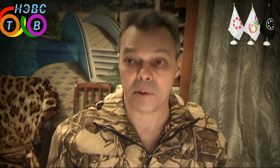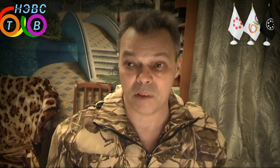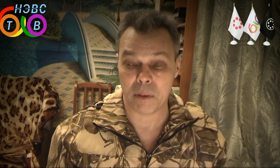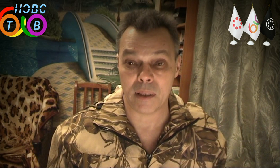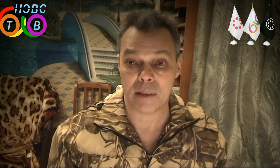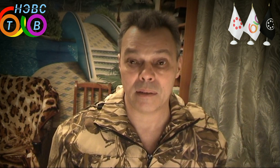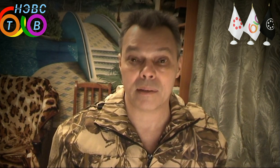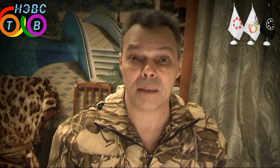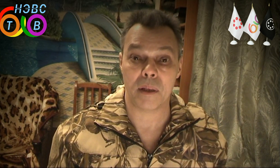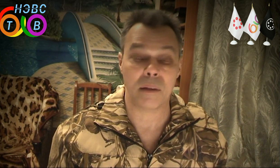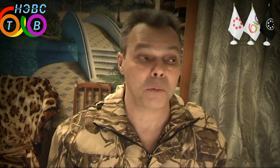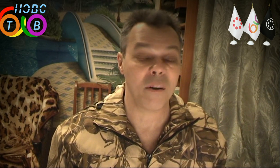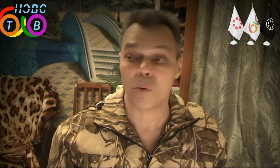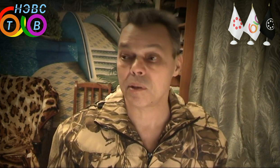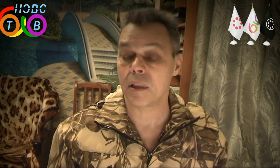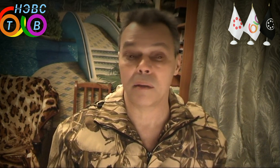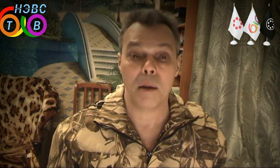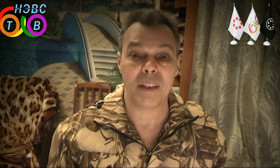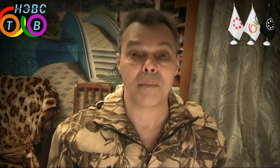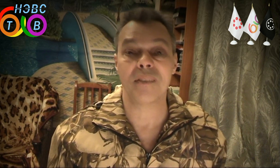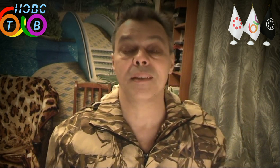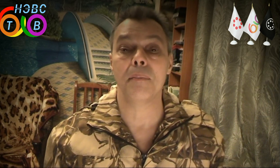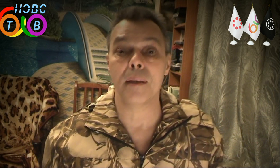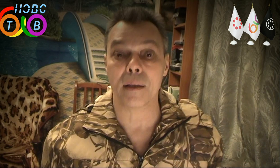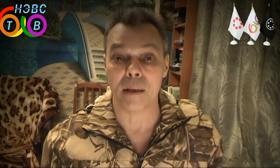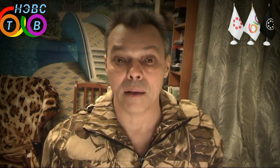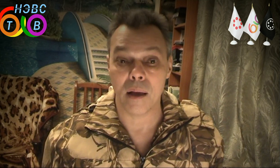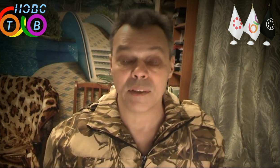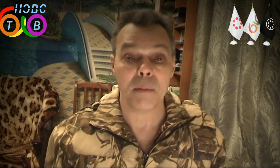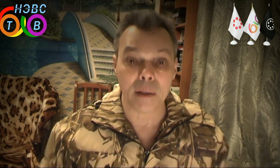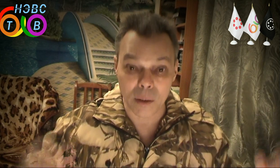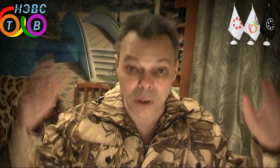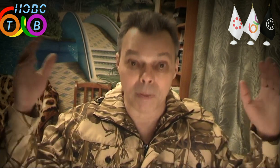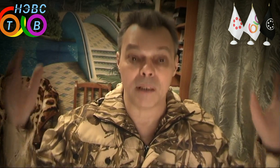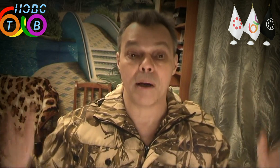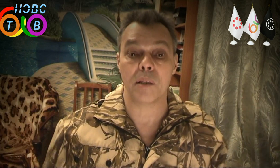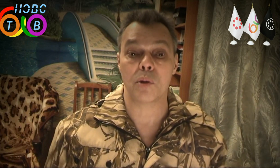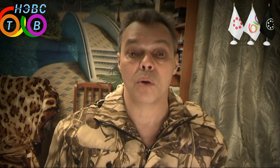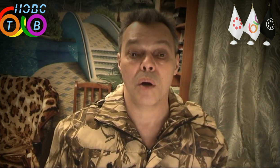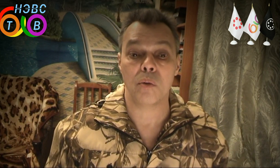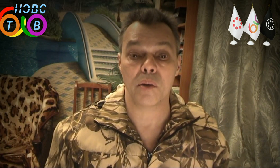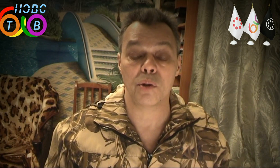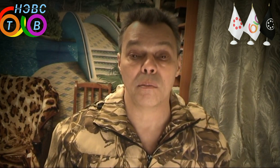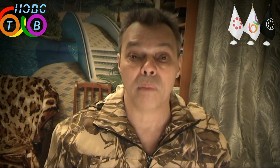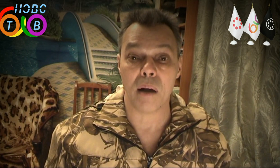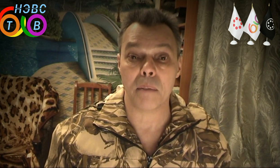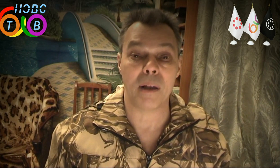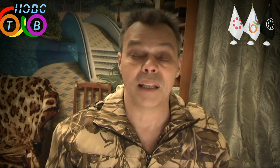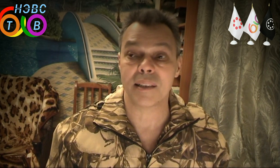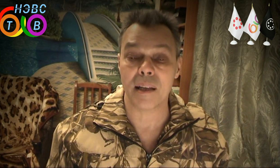воспитываются в неполноценных семьях. Это вот вопрос надо поднимать всемирный. Всемирно нужно поднимать его, что у нас очень мало